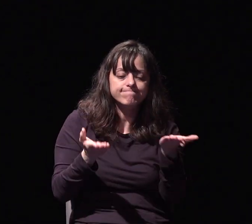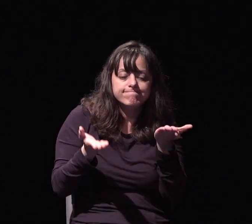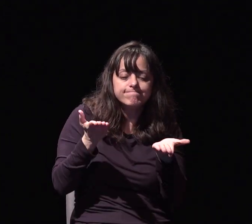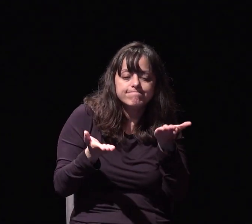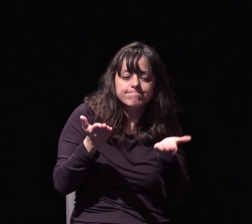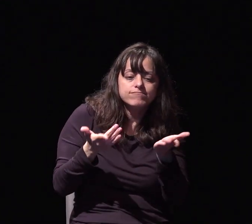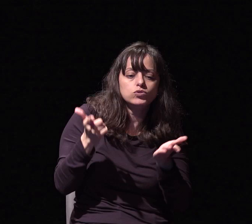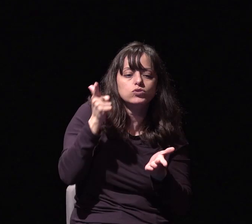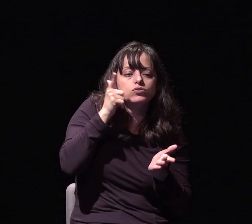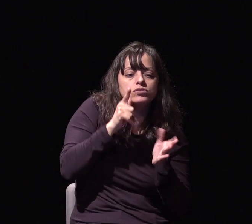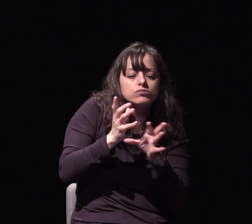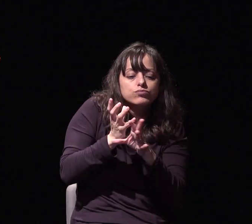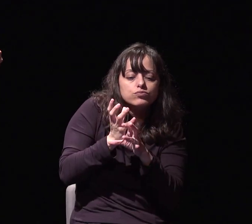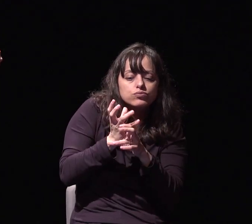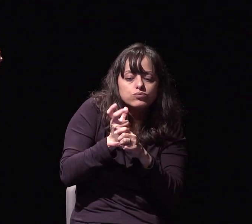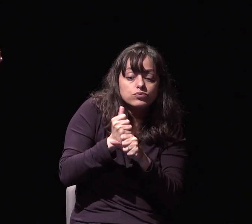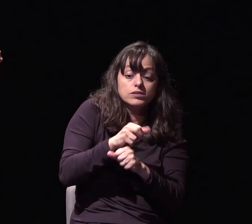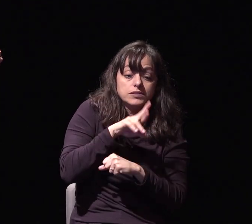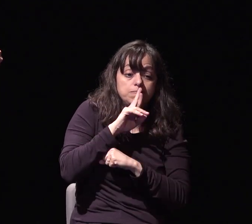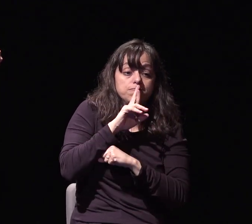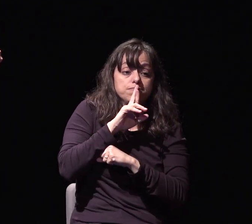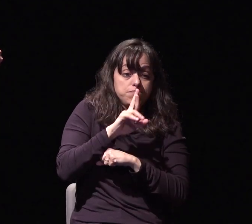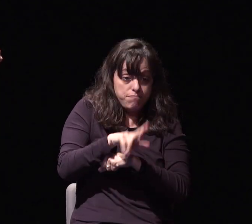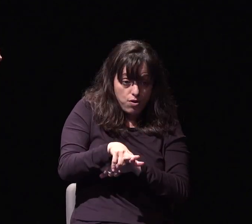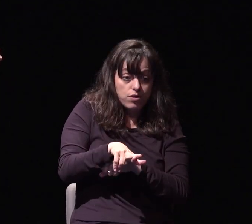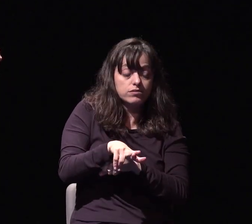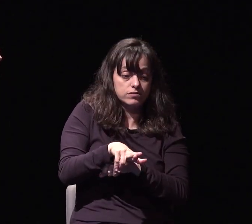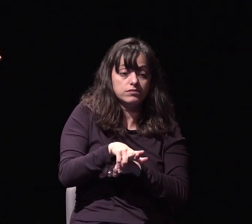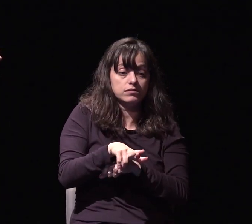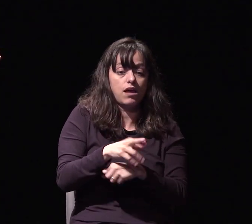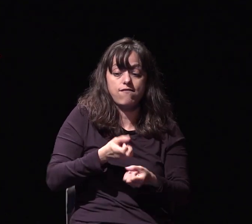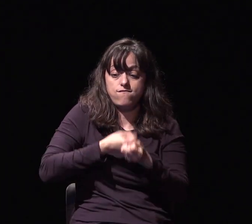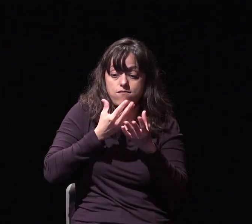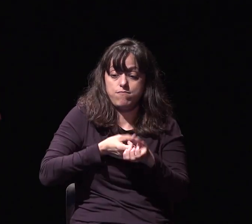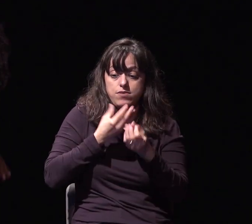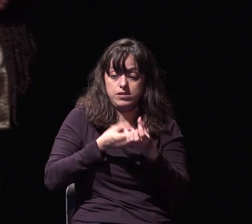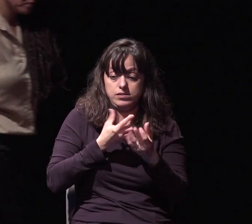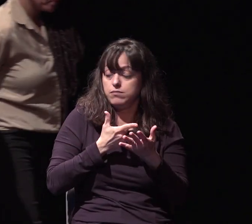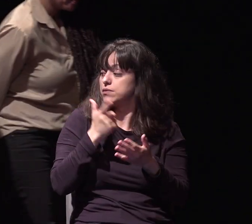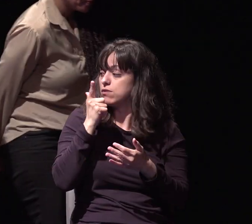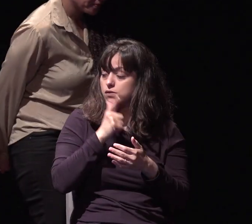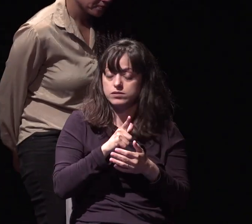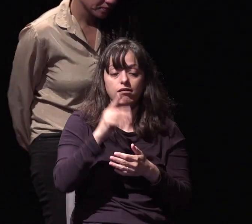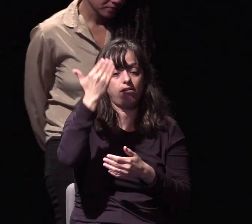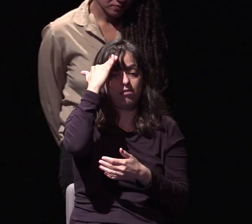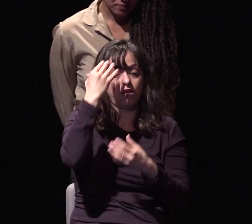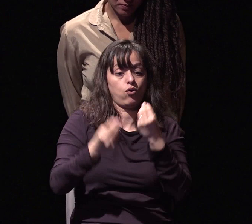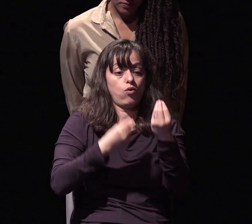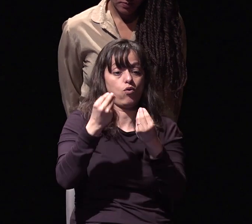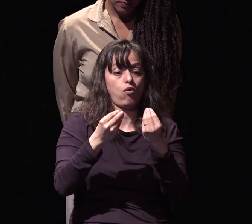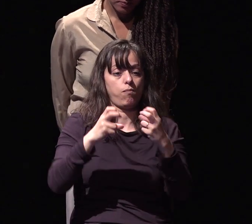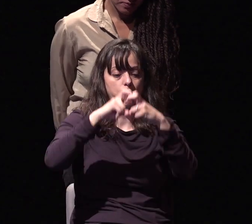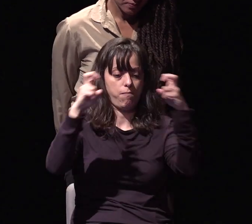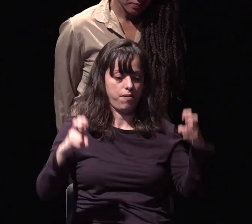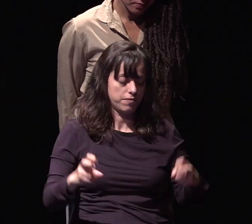e conseguindo chegar a essas informações para conseguir entender essa estrutura.